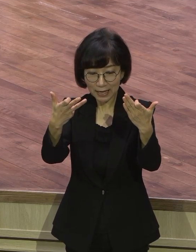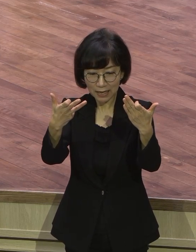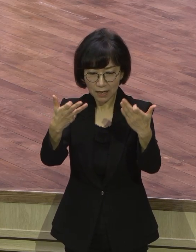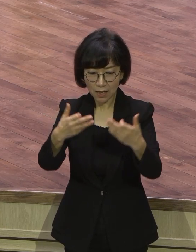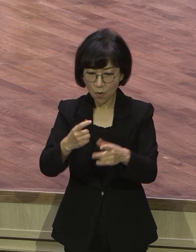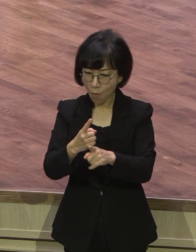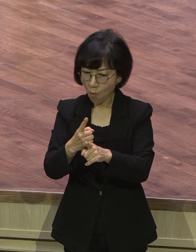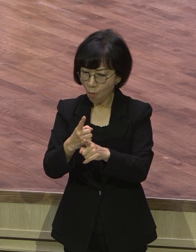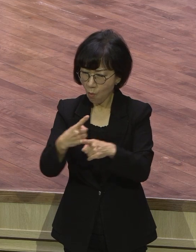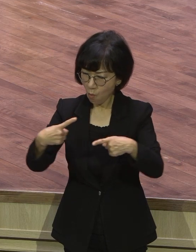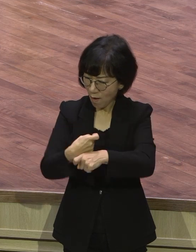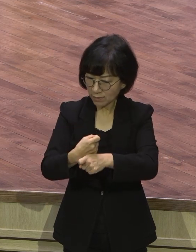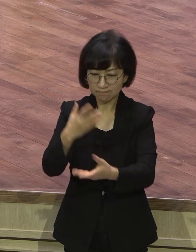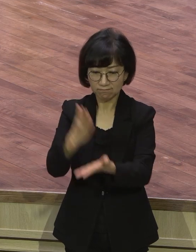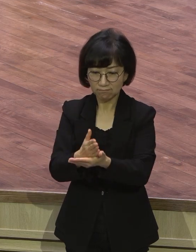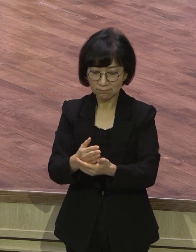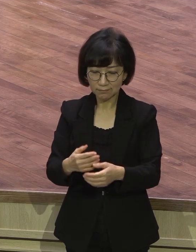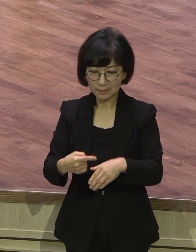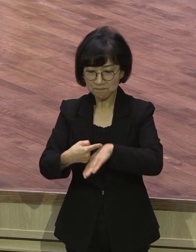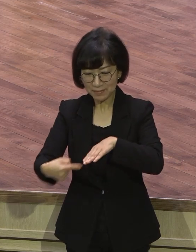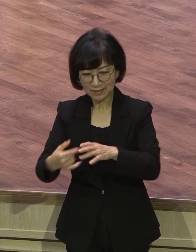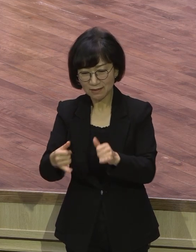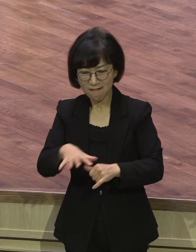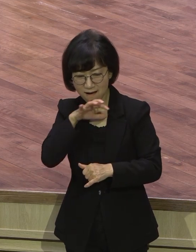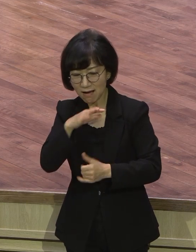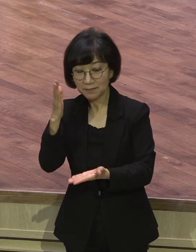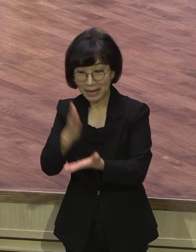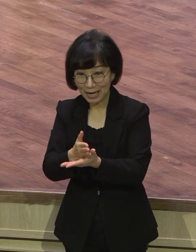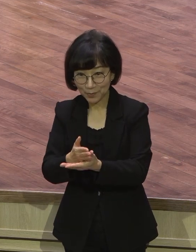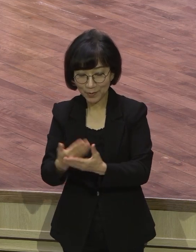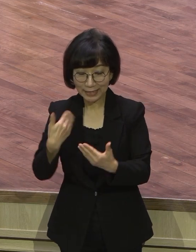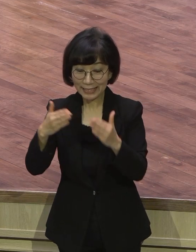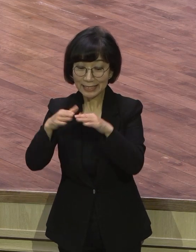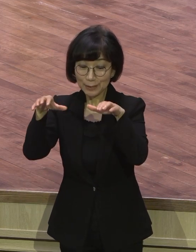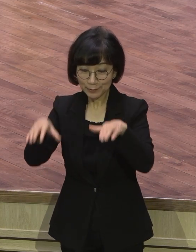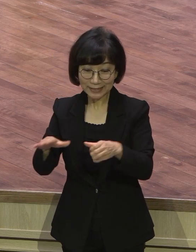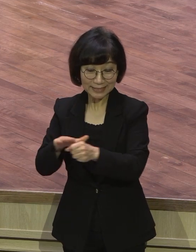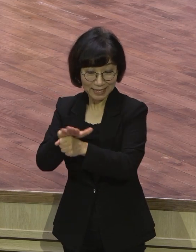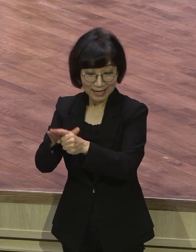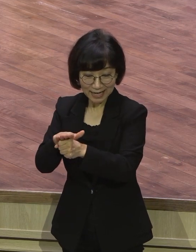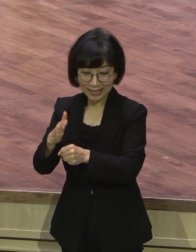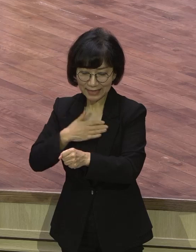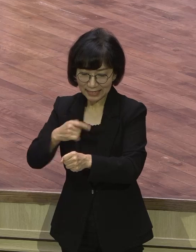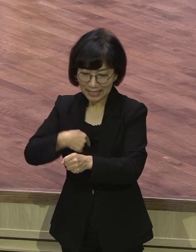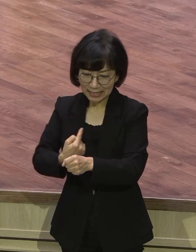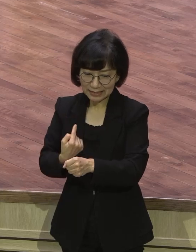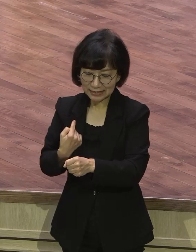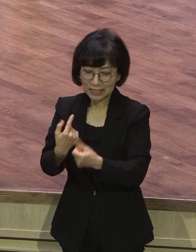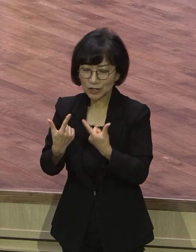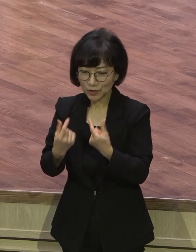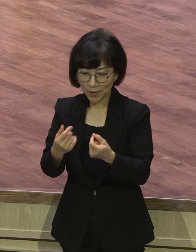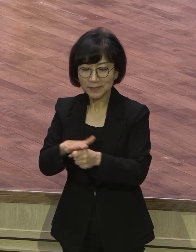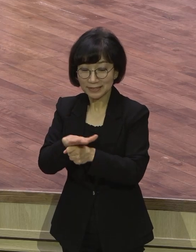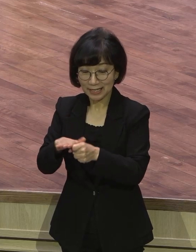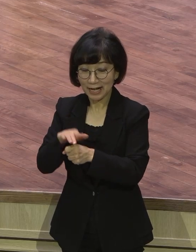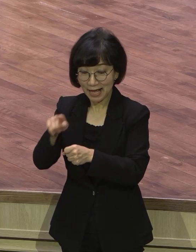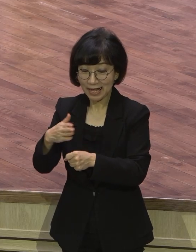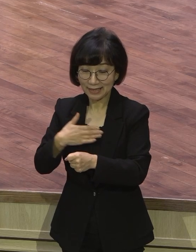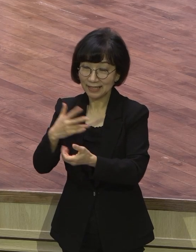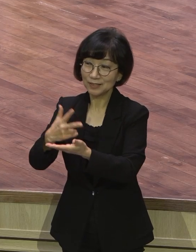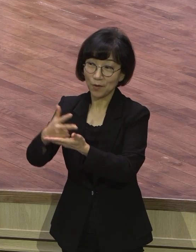말며 동포를 원망하지 말며 내 이웃 사랑하기를 너 자신까지 사랑하라. 나는 여완이라.